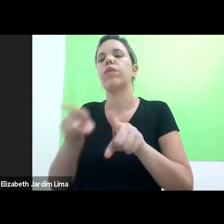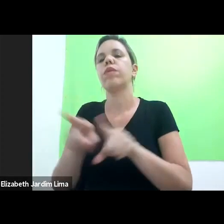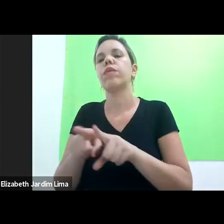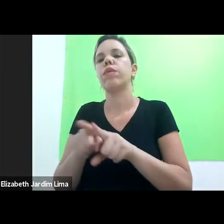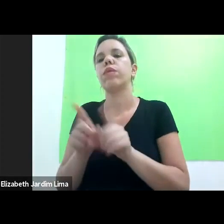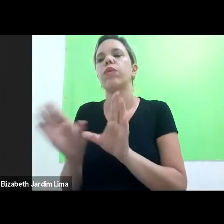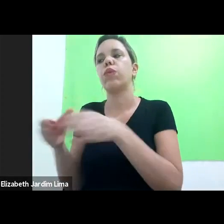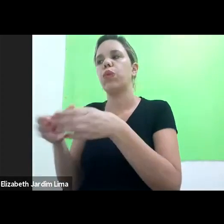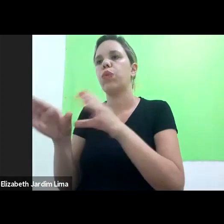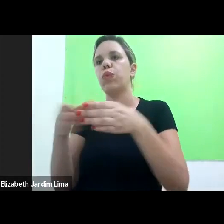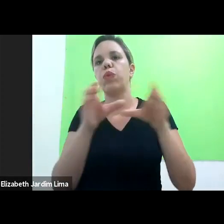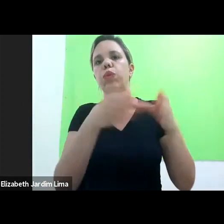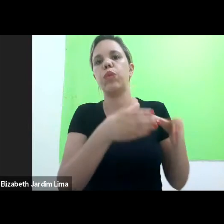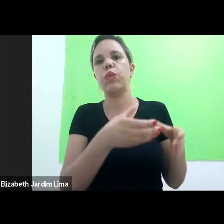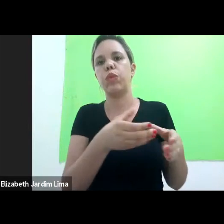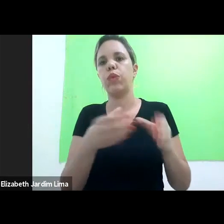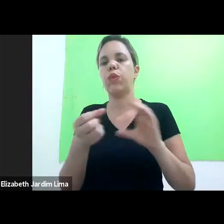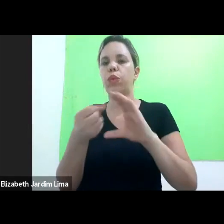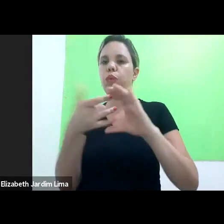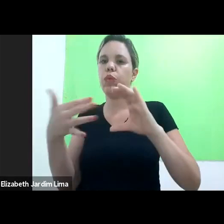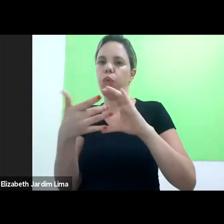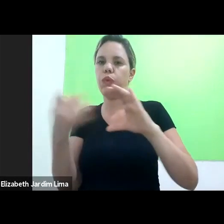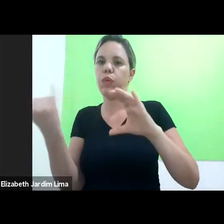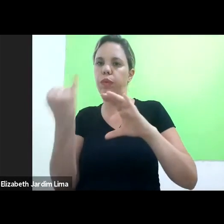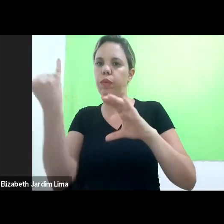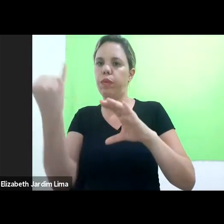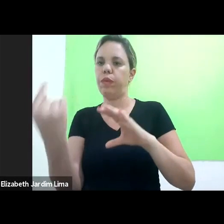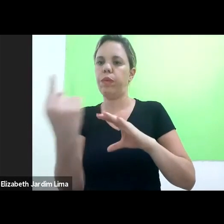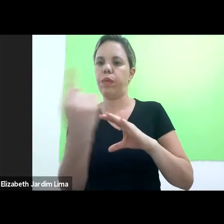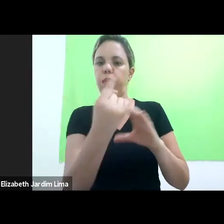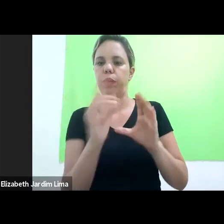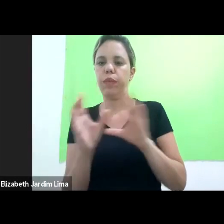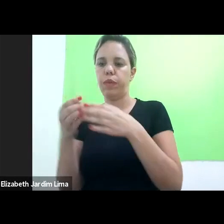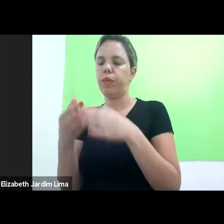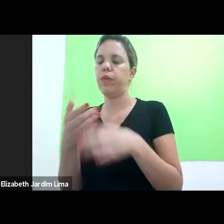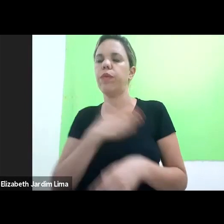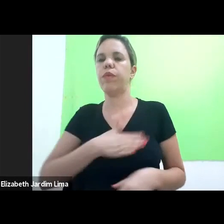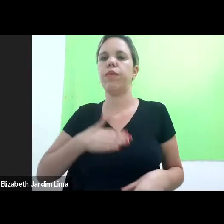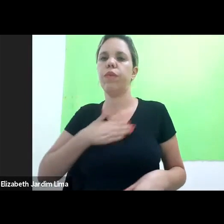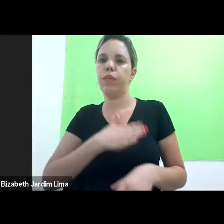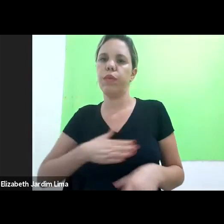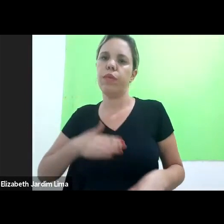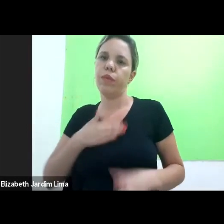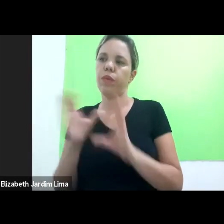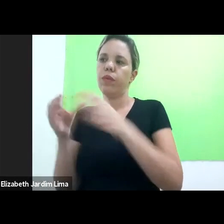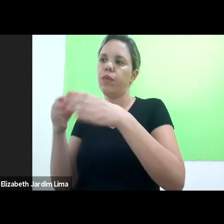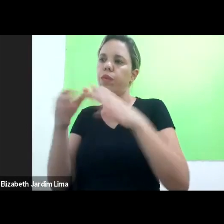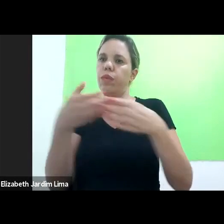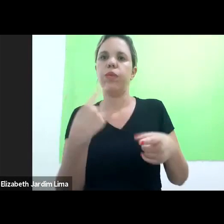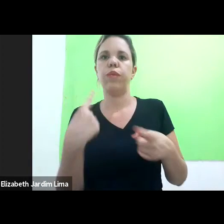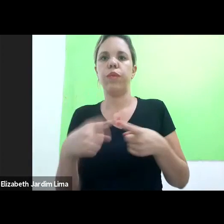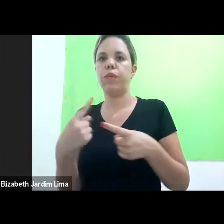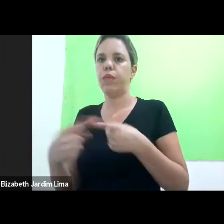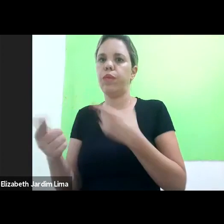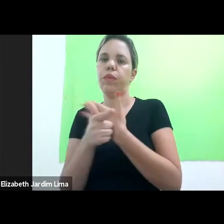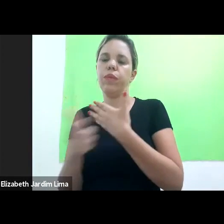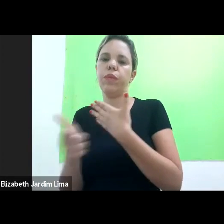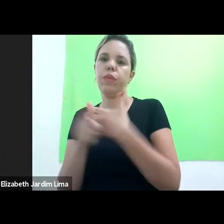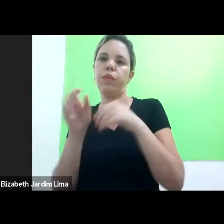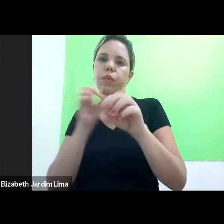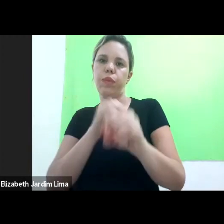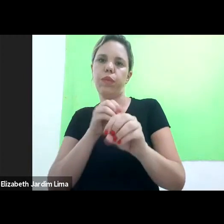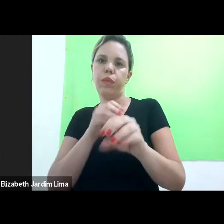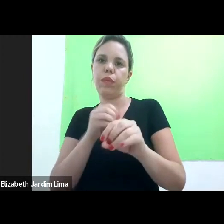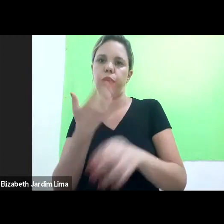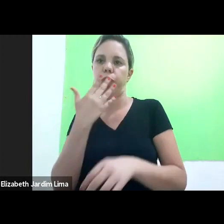comunitária. São características importantes, e eu gosto muito da característica comunitária, porque o papel da educação da